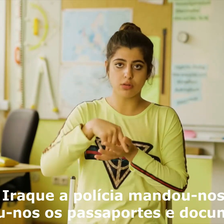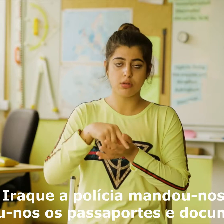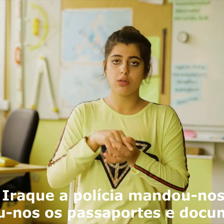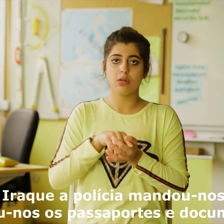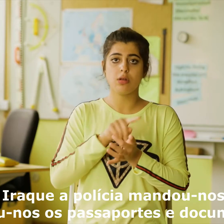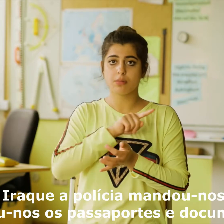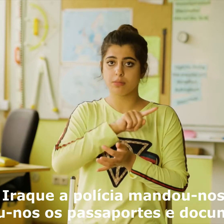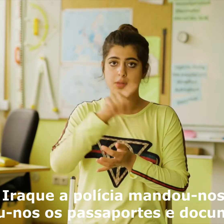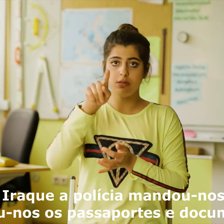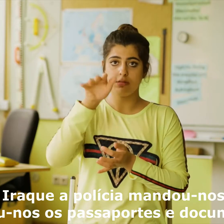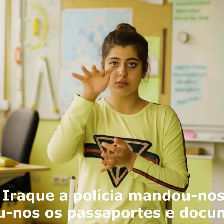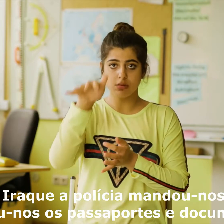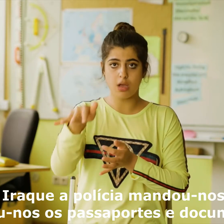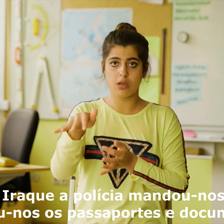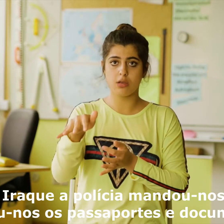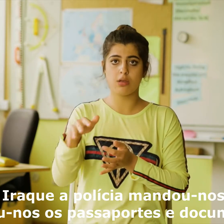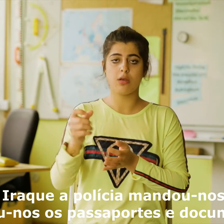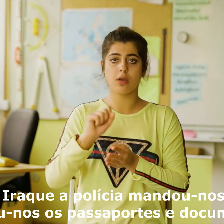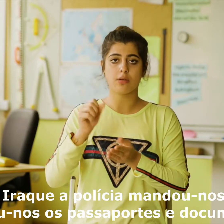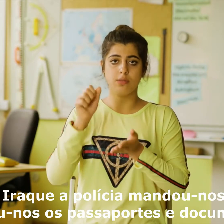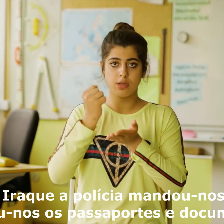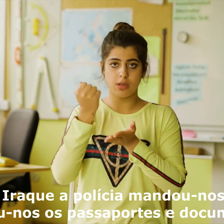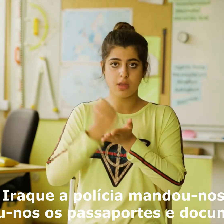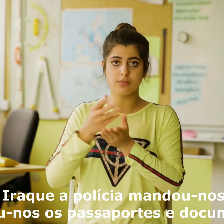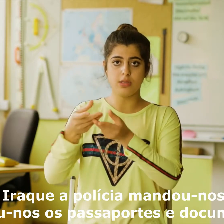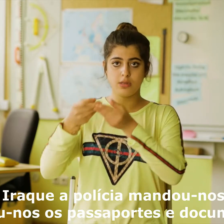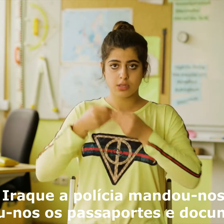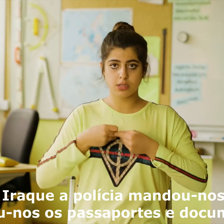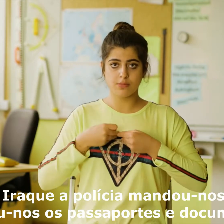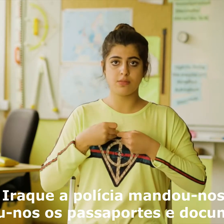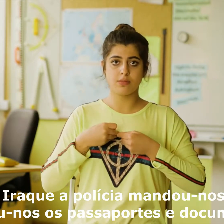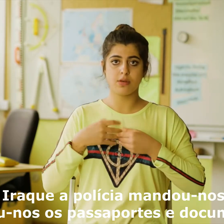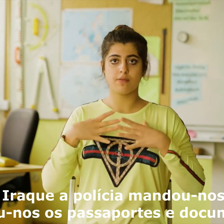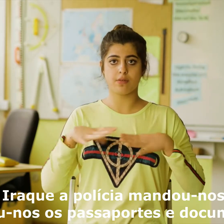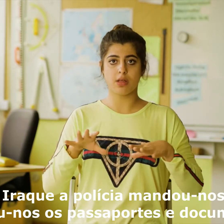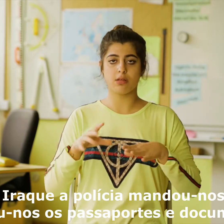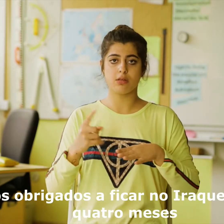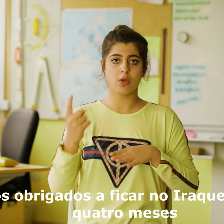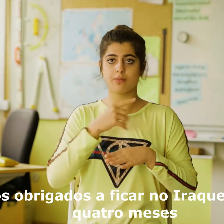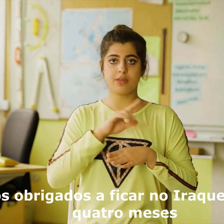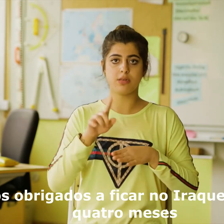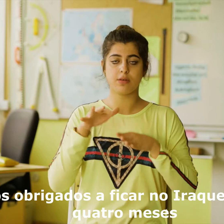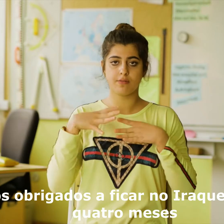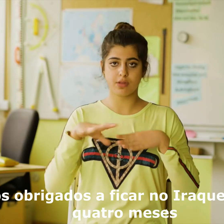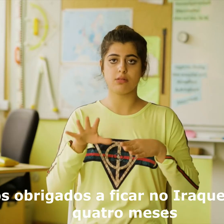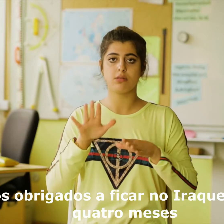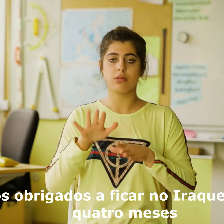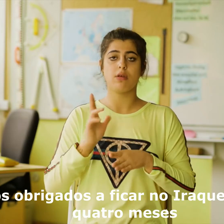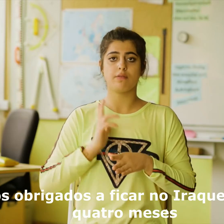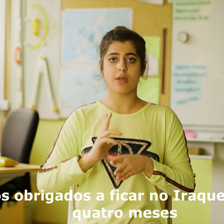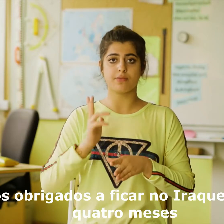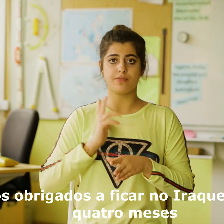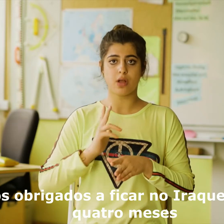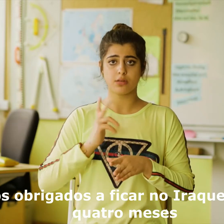E foi então que tivemos que organizar os papéis e ficámos livres. Tivemos que esperar